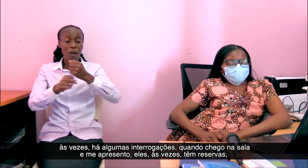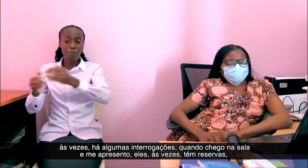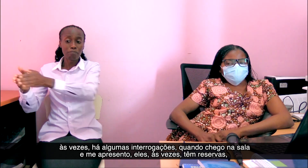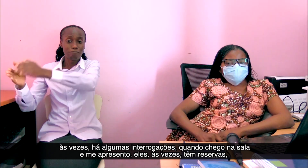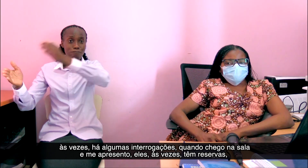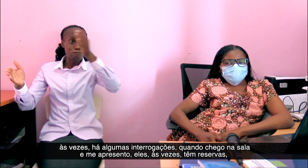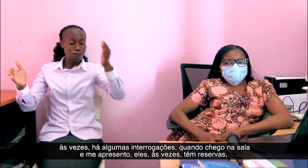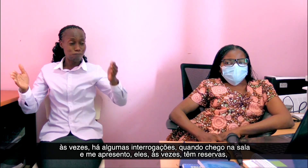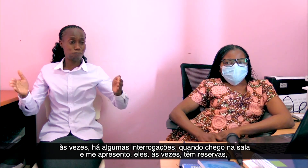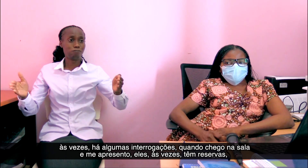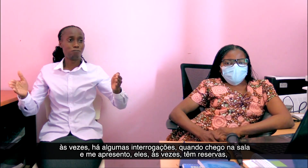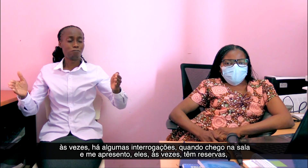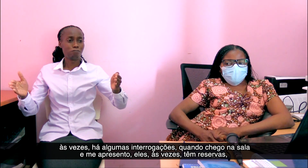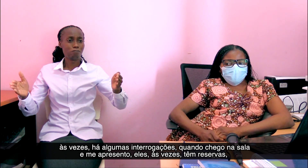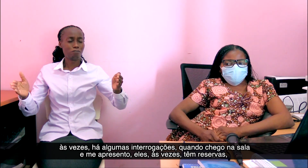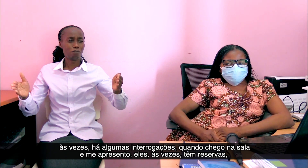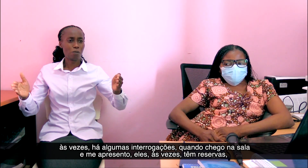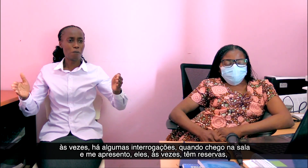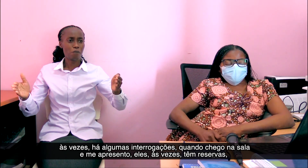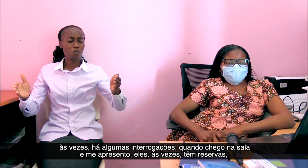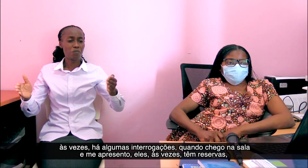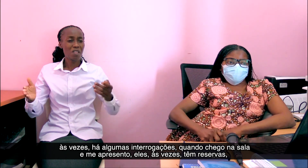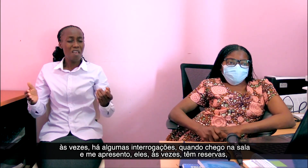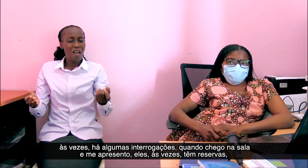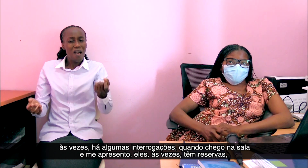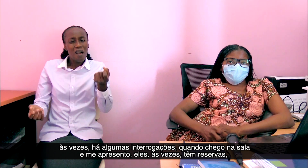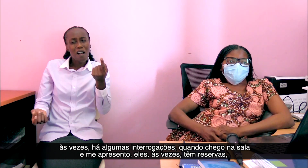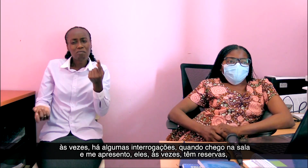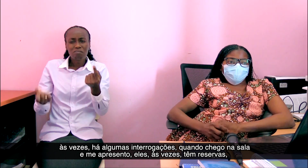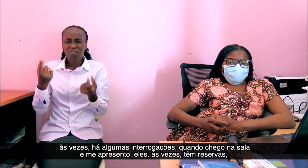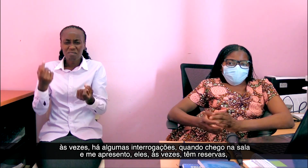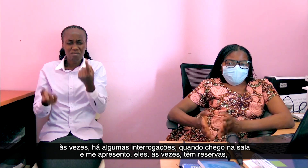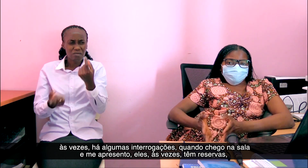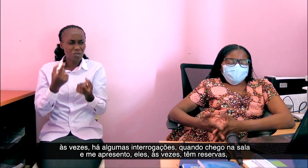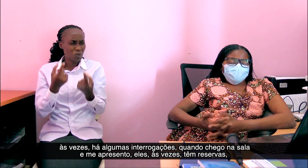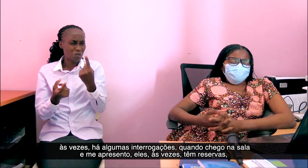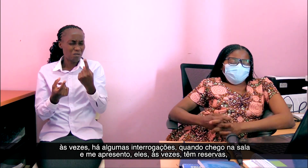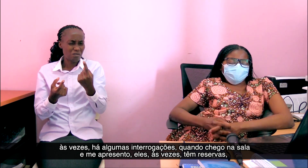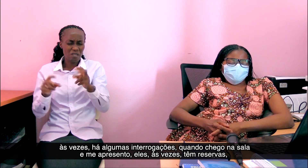vezes há algumas interrogações quando eu chego na sala e me